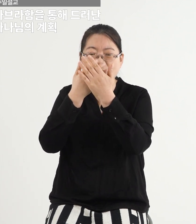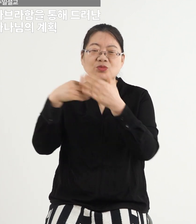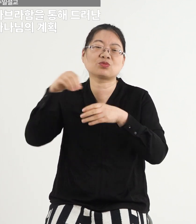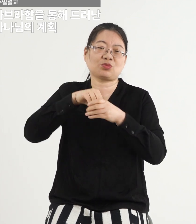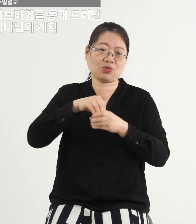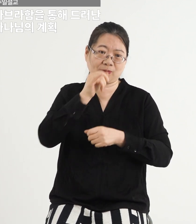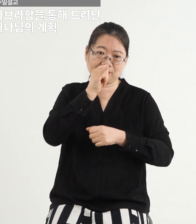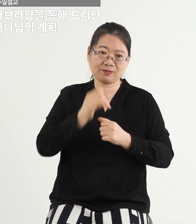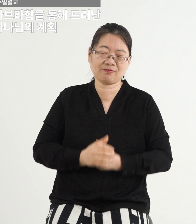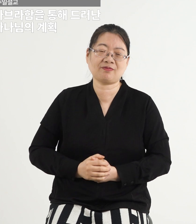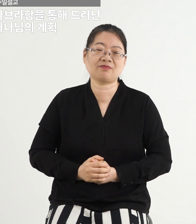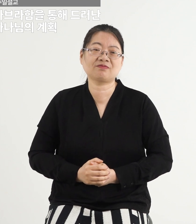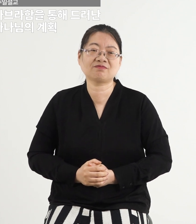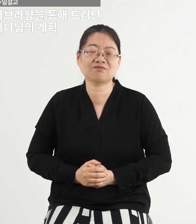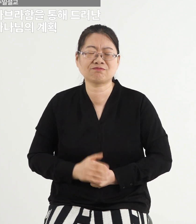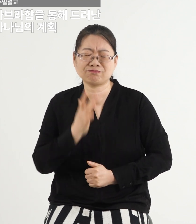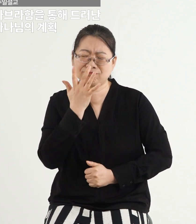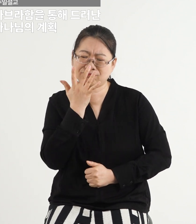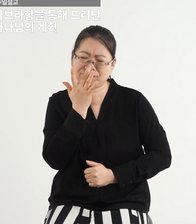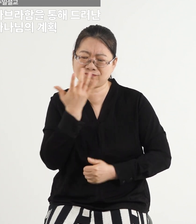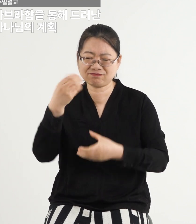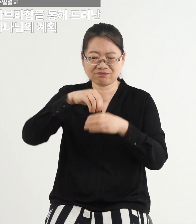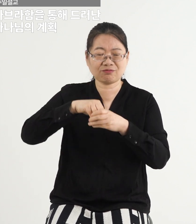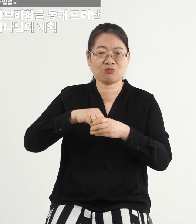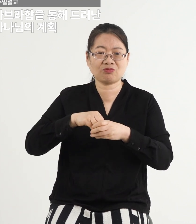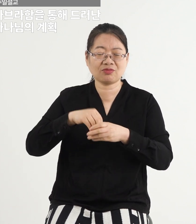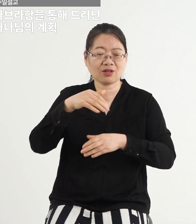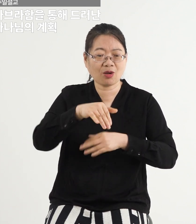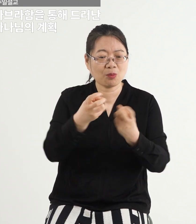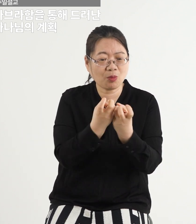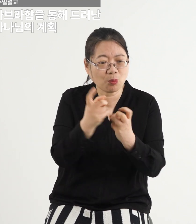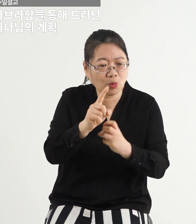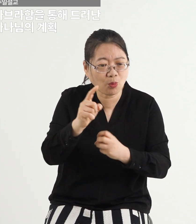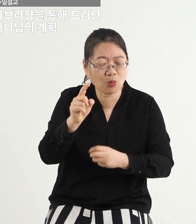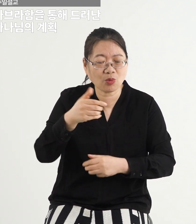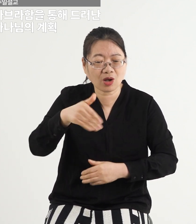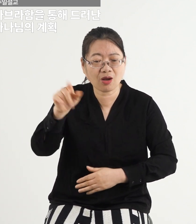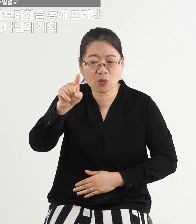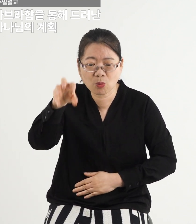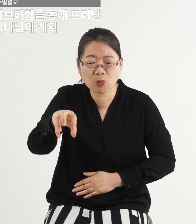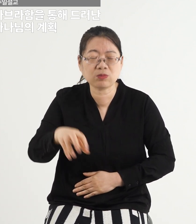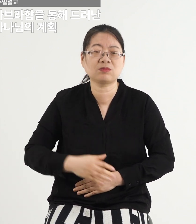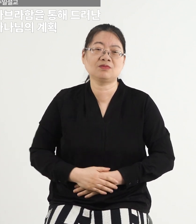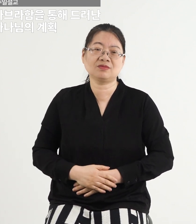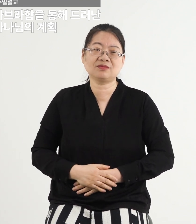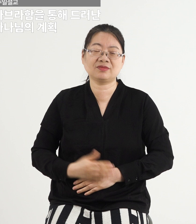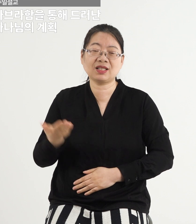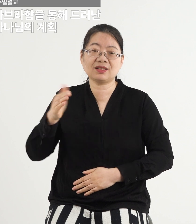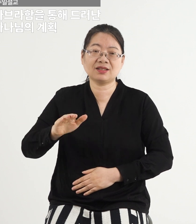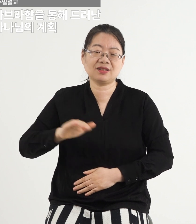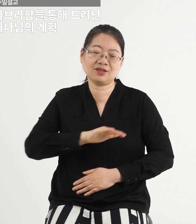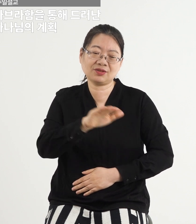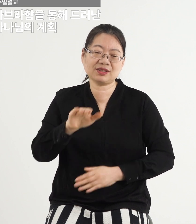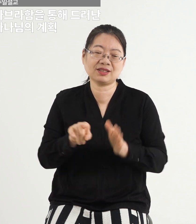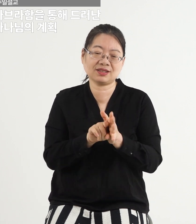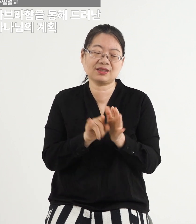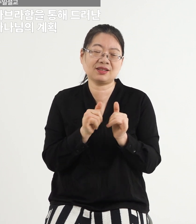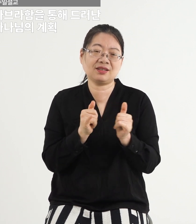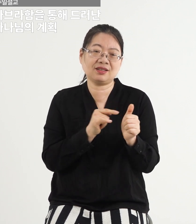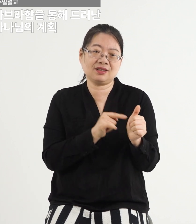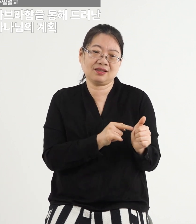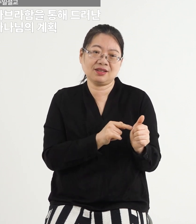모호성이 있단 말이에요. 뭐 어떻게 가라는 건지, 어디로 가라는 건지. 근데 이게 우리